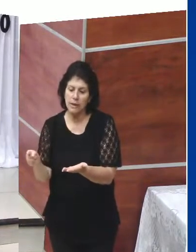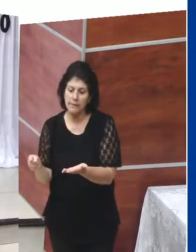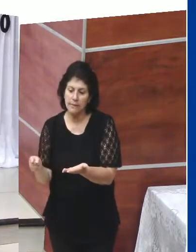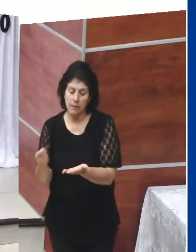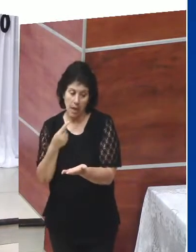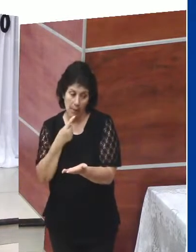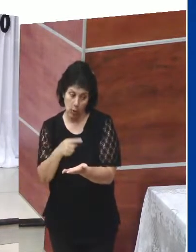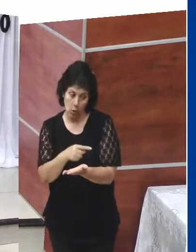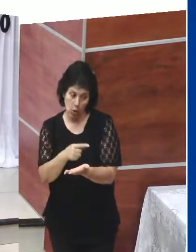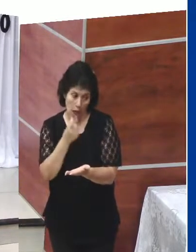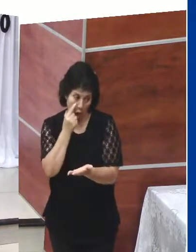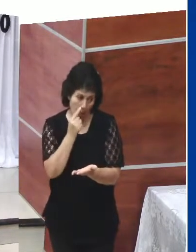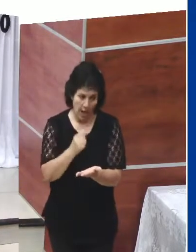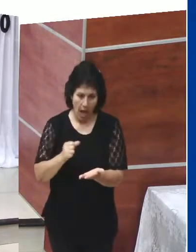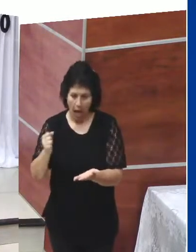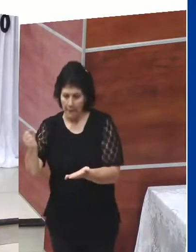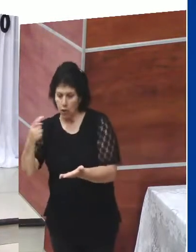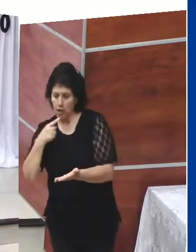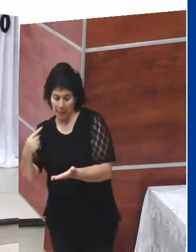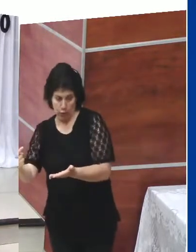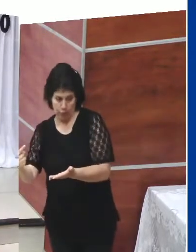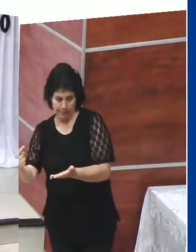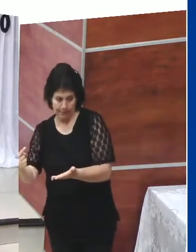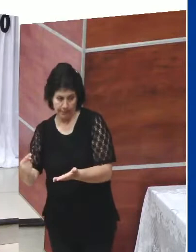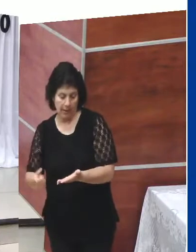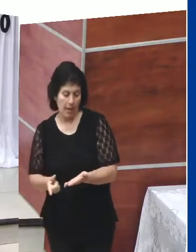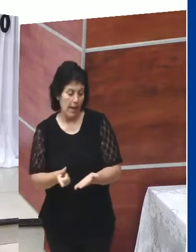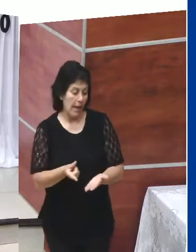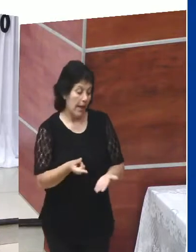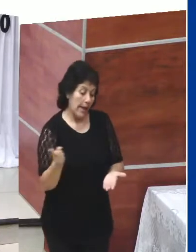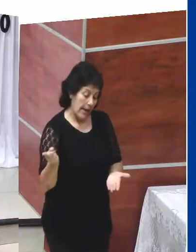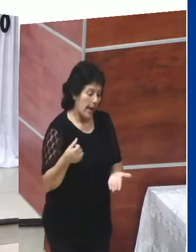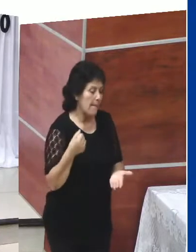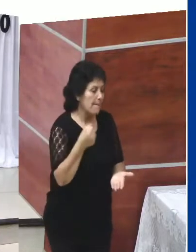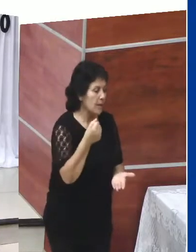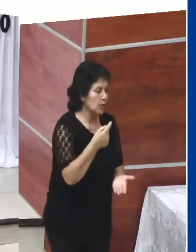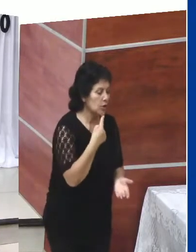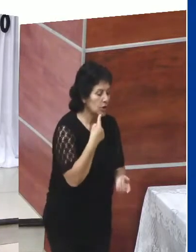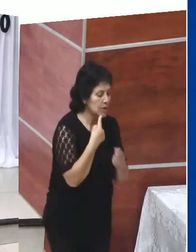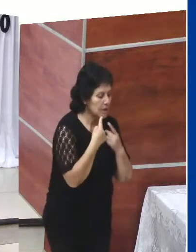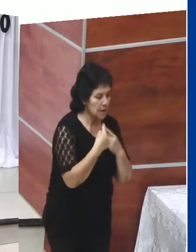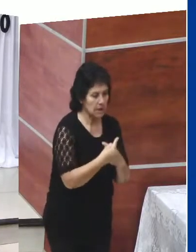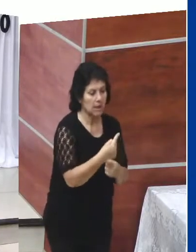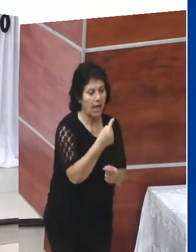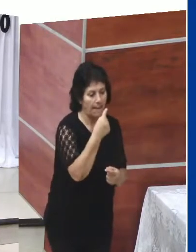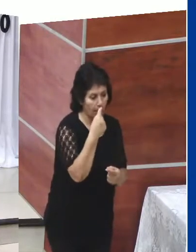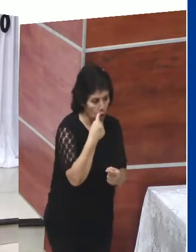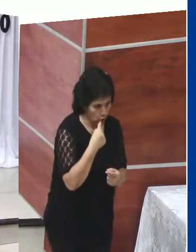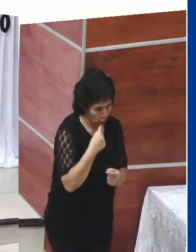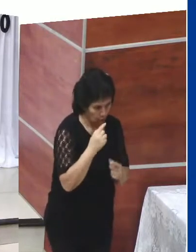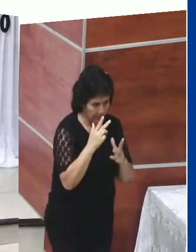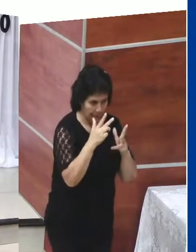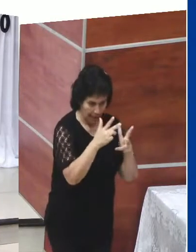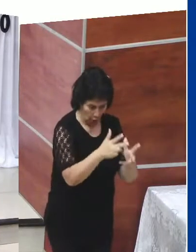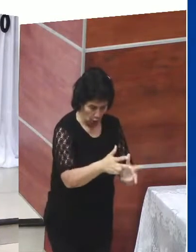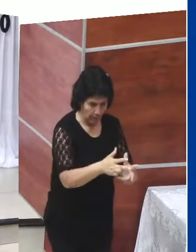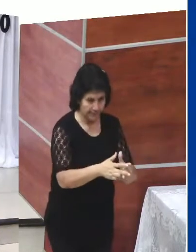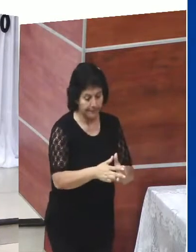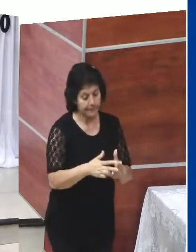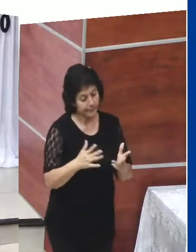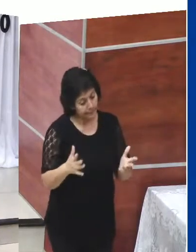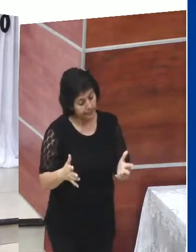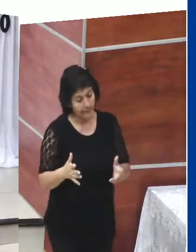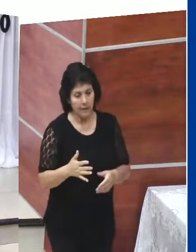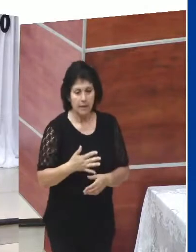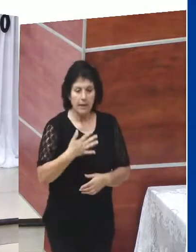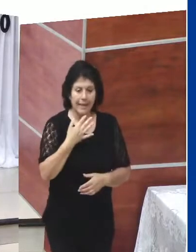Y el doctor en teología lo expresó dolorosamente bien y dice lo siguiente: he aquí el